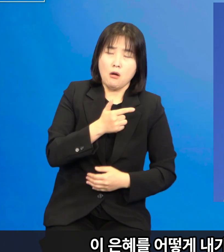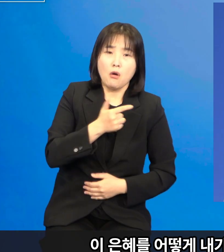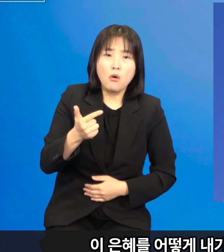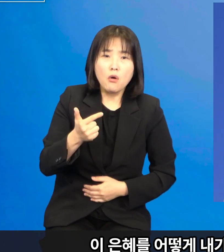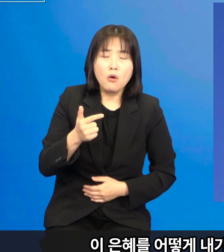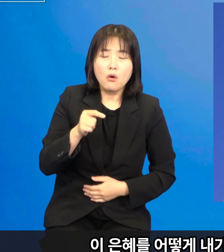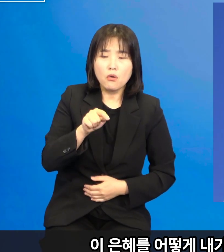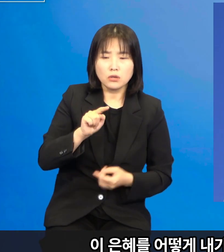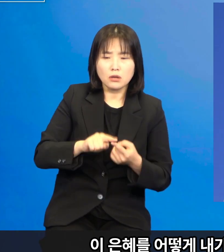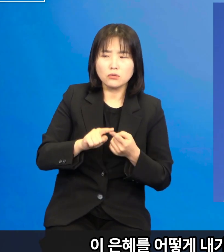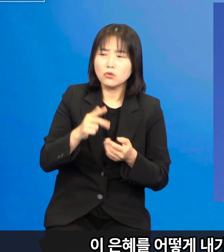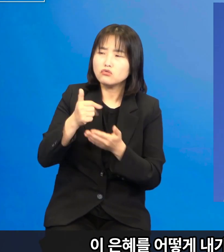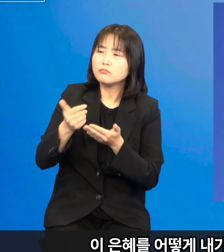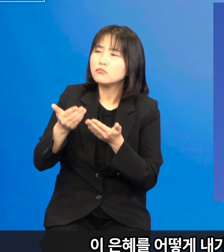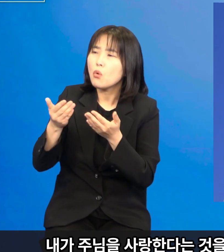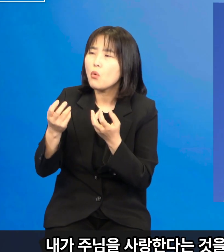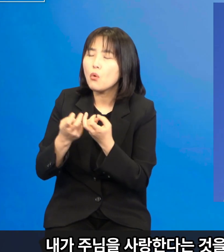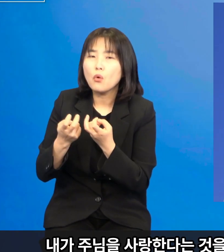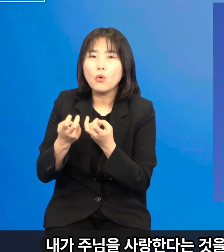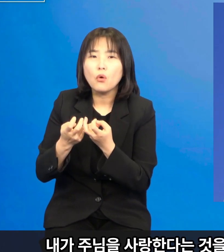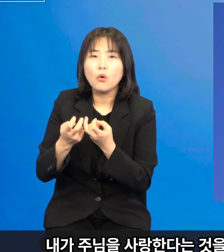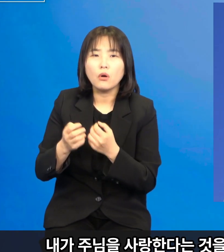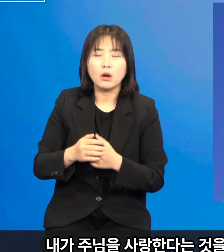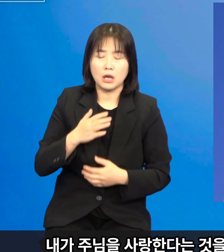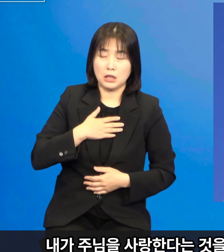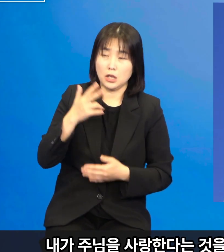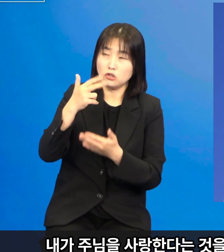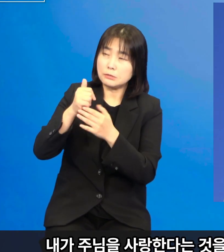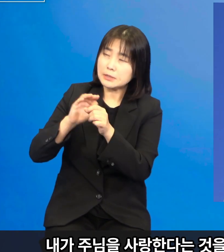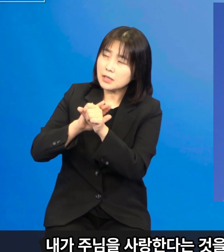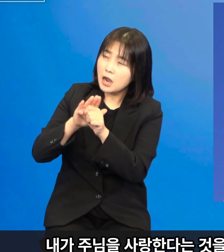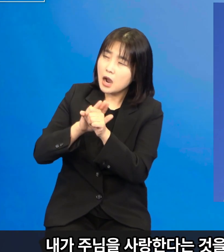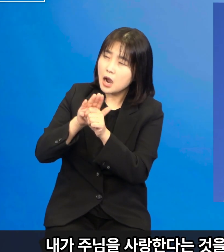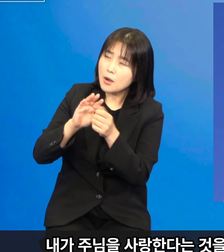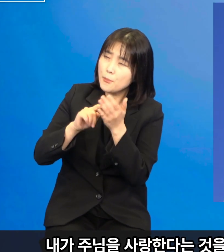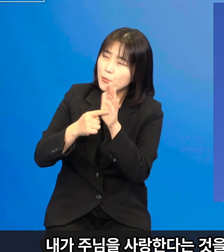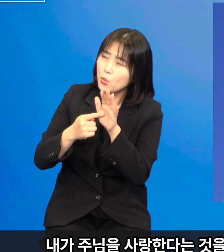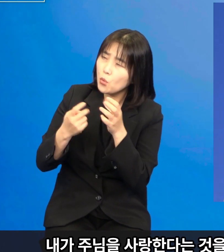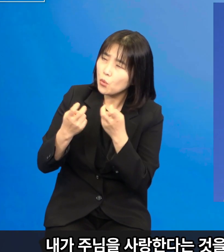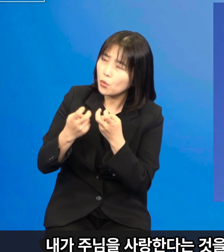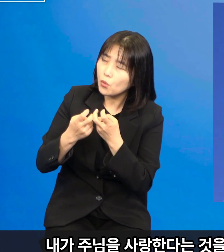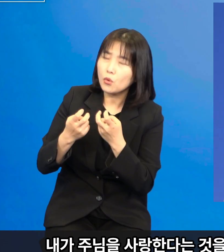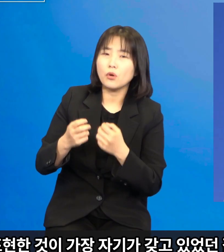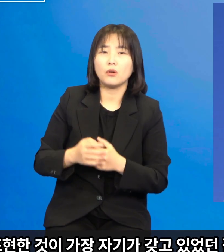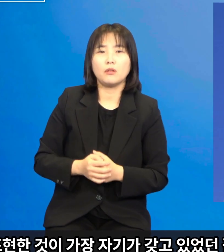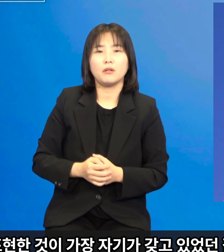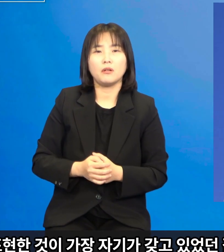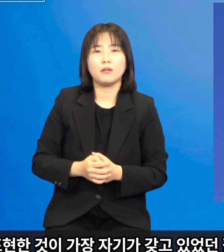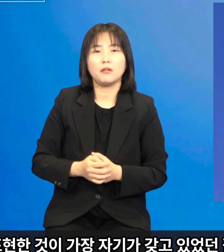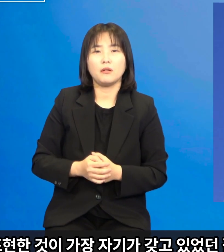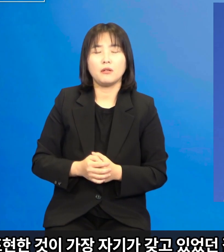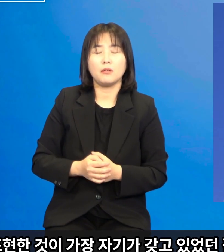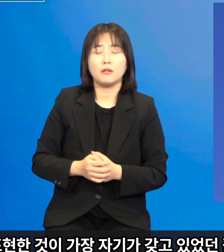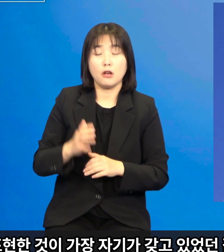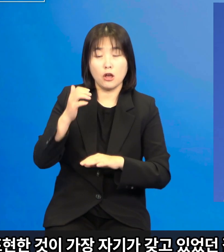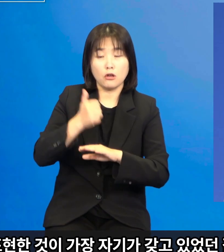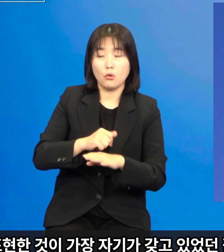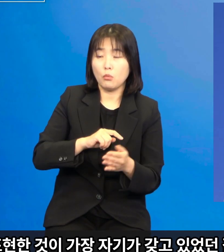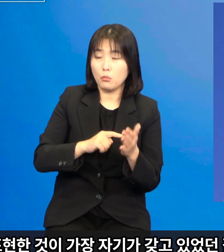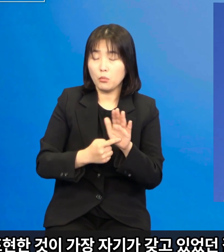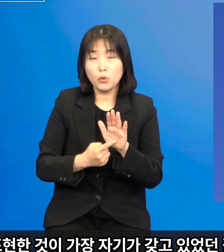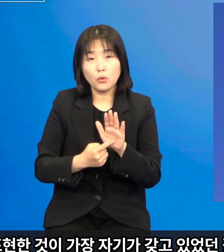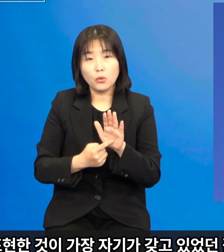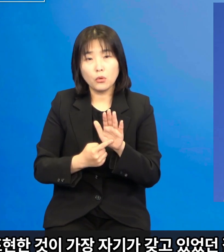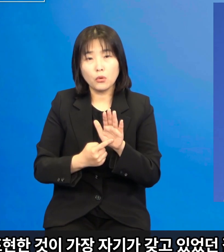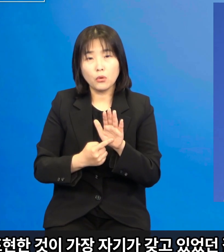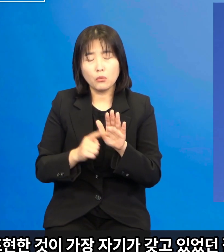어떻게 내가 주님께 드릴 수 있지? 내가 주님을 사랑한다는 것을 어떻게 표현할 수 있지? 라고 표현한 것이 가장